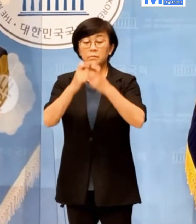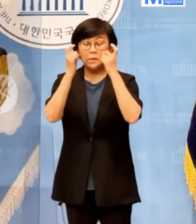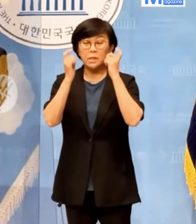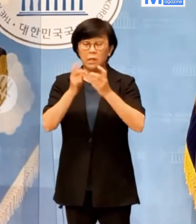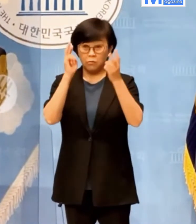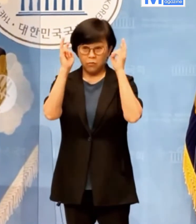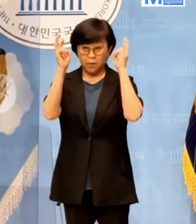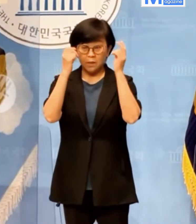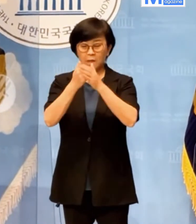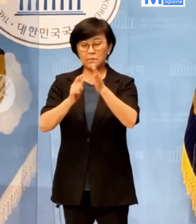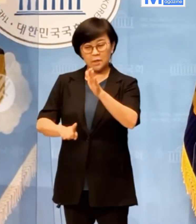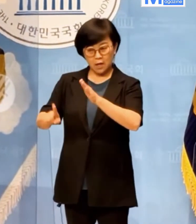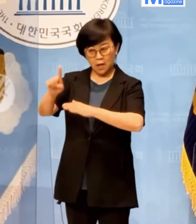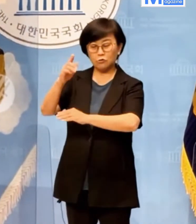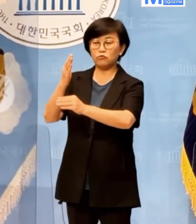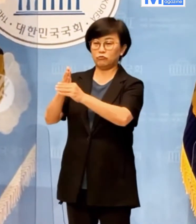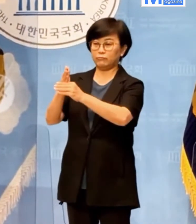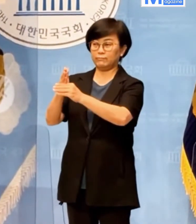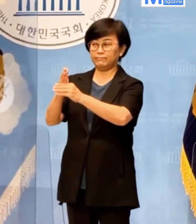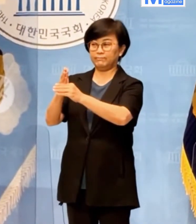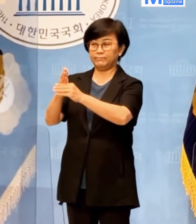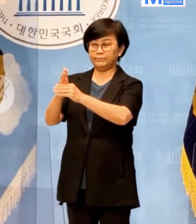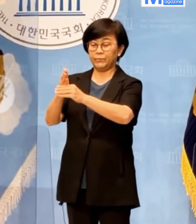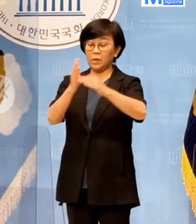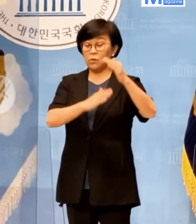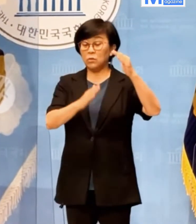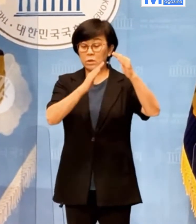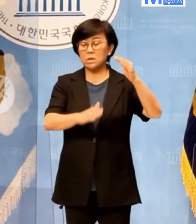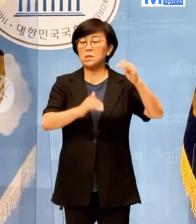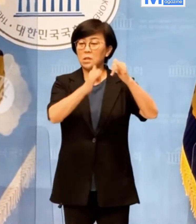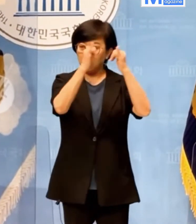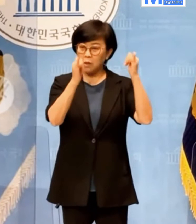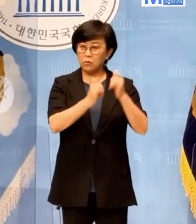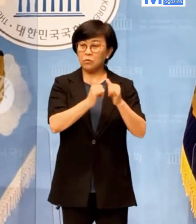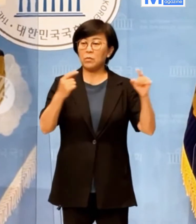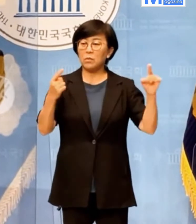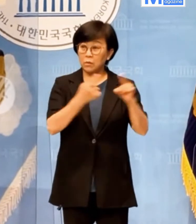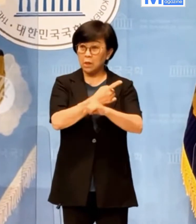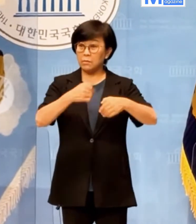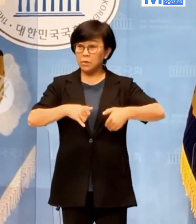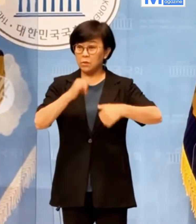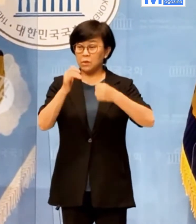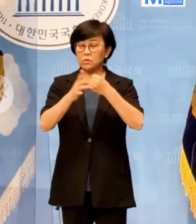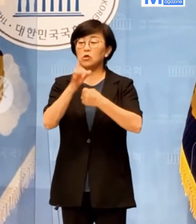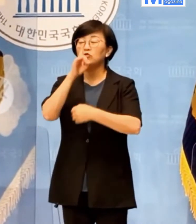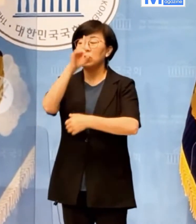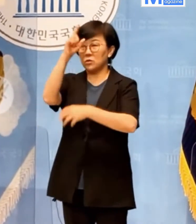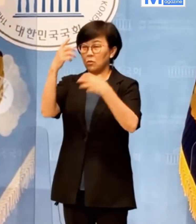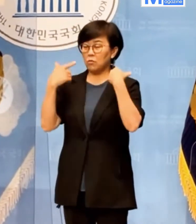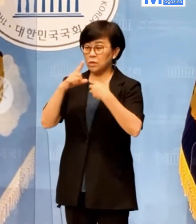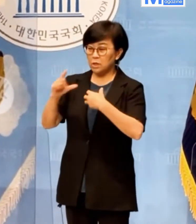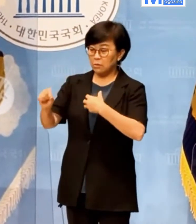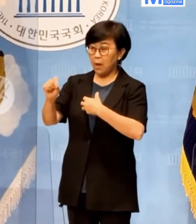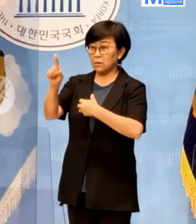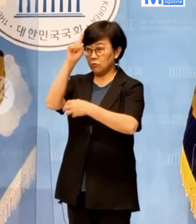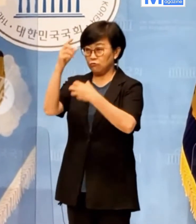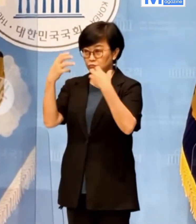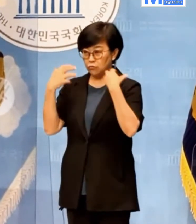기업들은 앞서 나가고 있습니다. 공직사회도 변해야 합니다. 중앙정부와 지방정부,